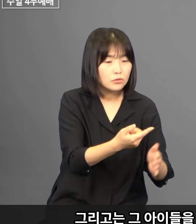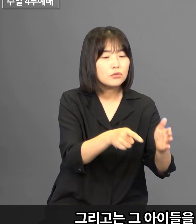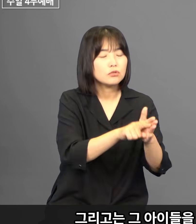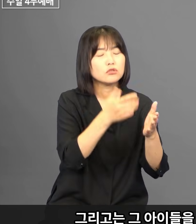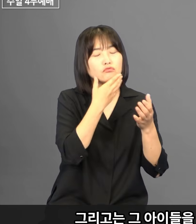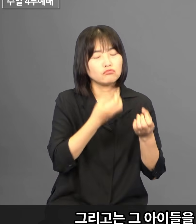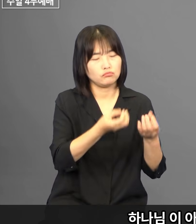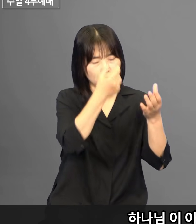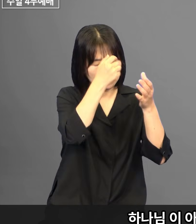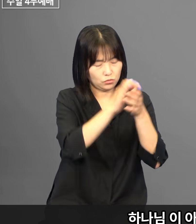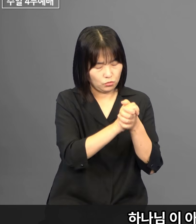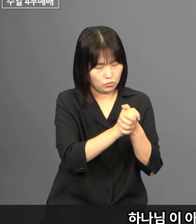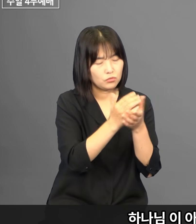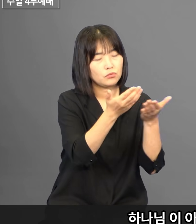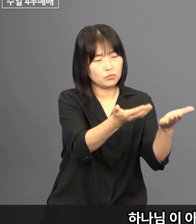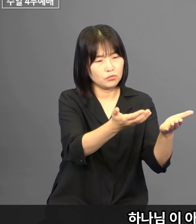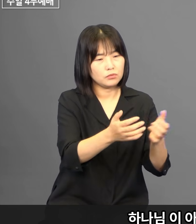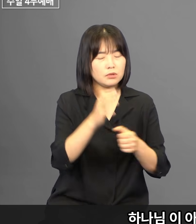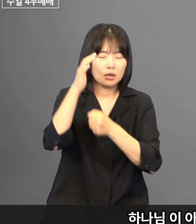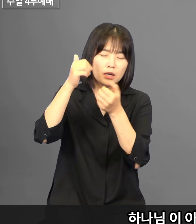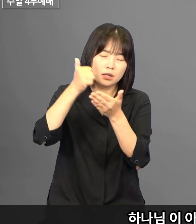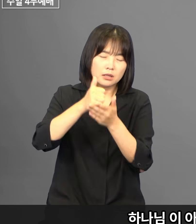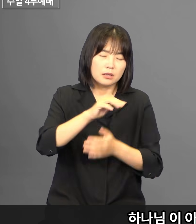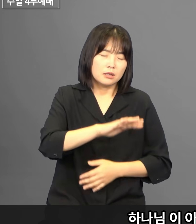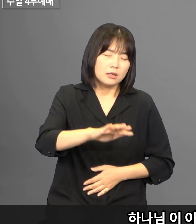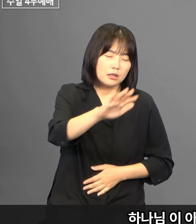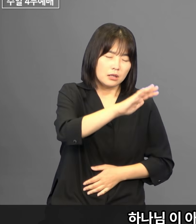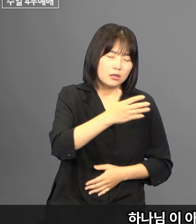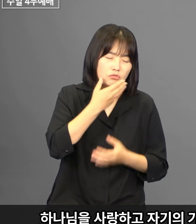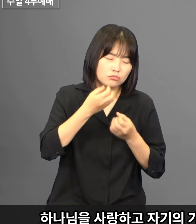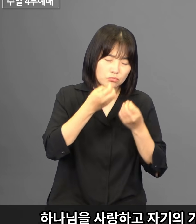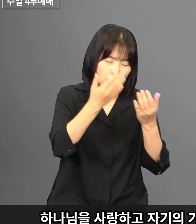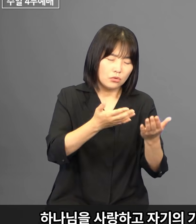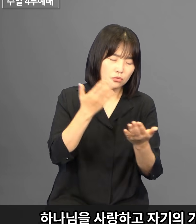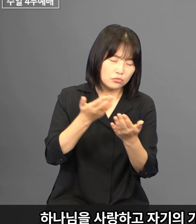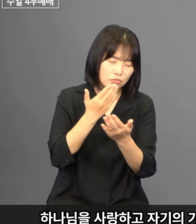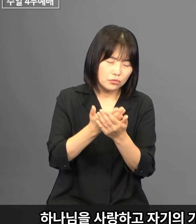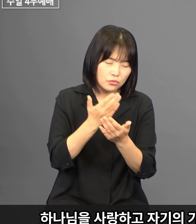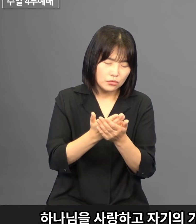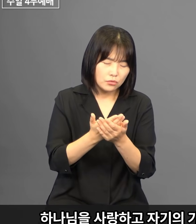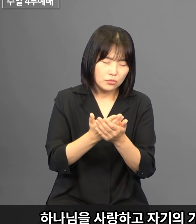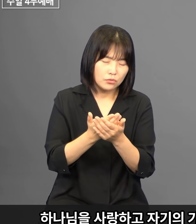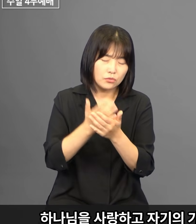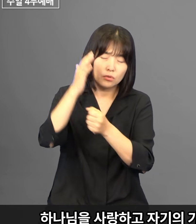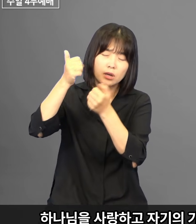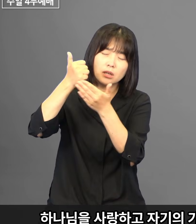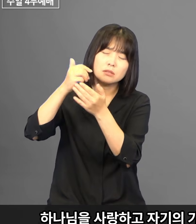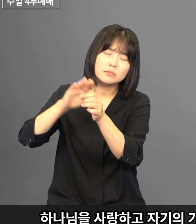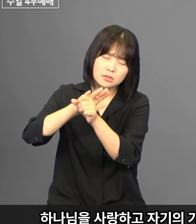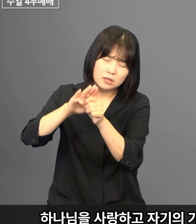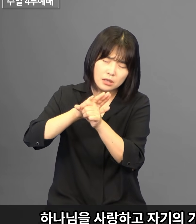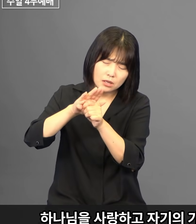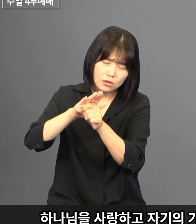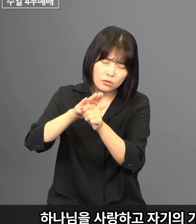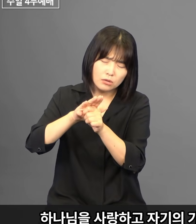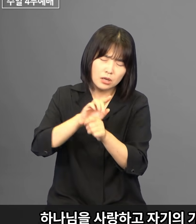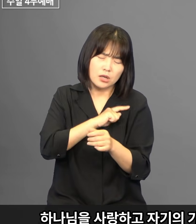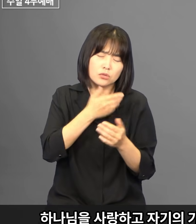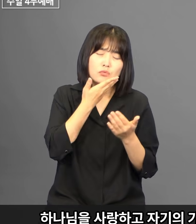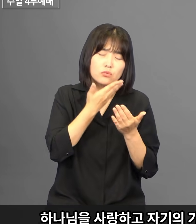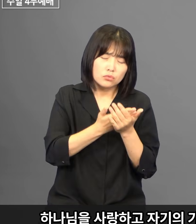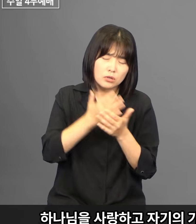주었어요. 하나님, 이 아이들을 축복해 주세요. 하나님을 사랑하고 자기의 가장 소중한 것을